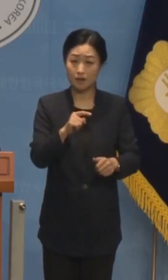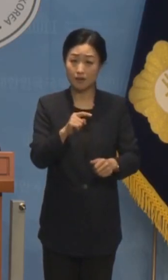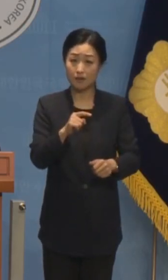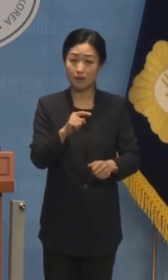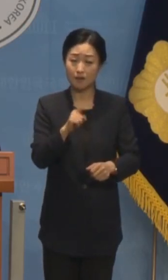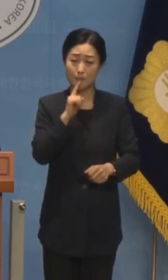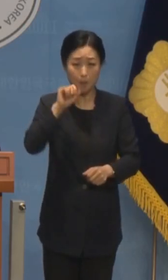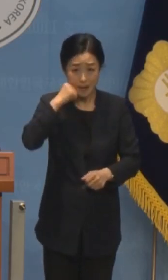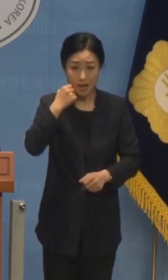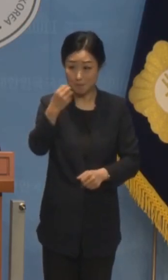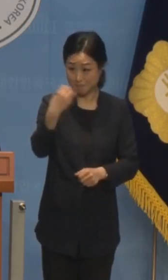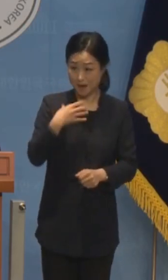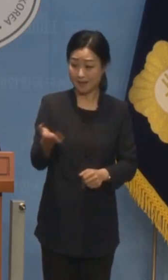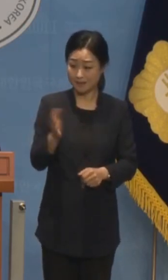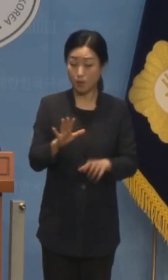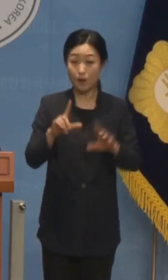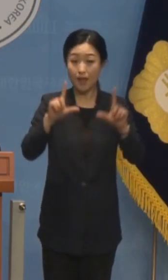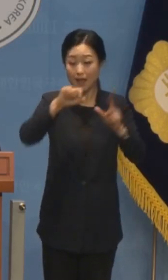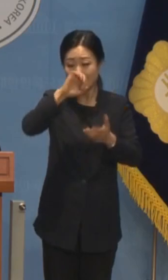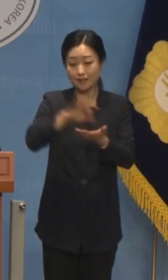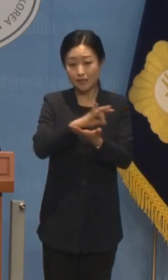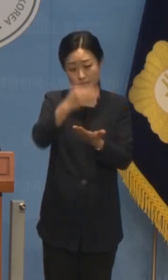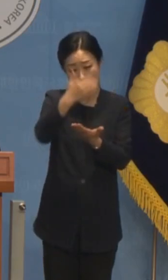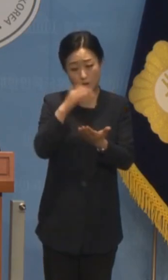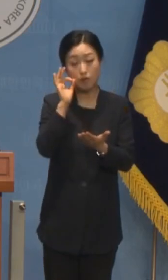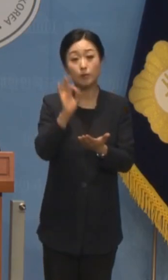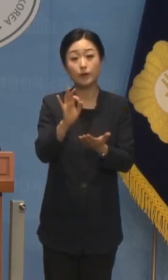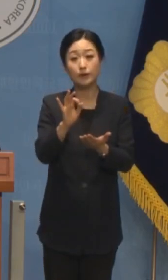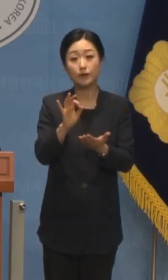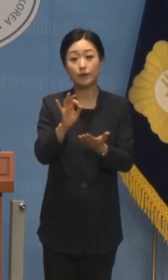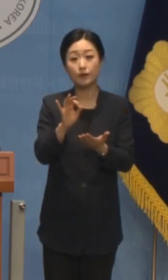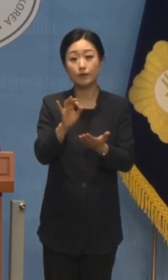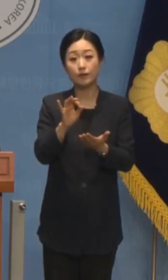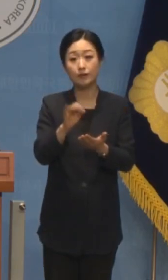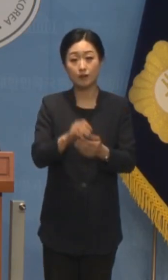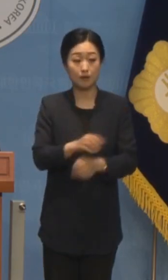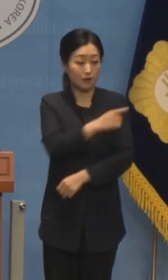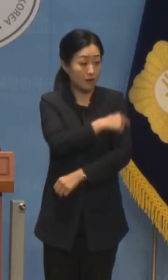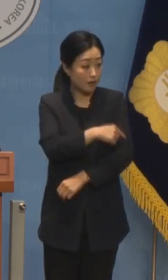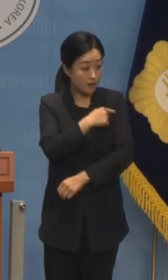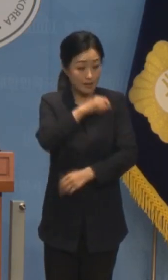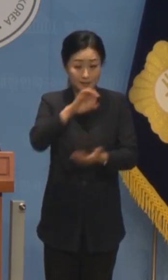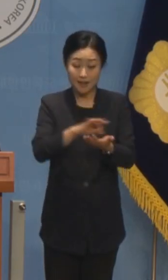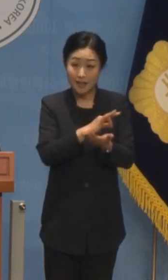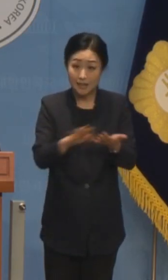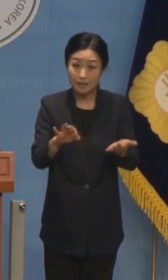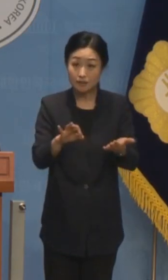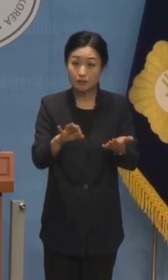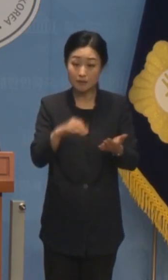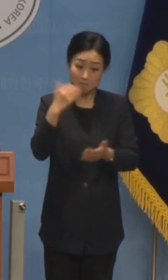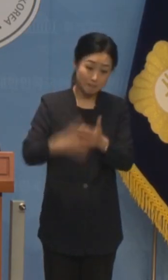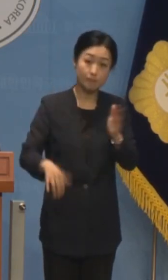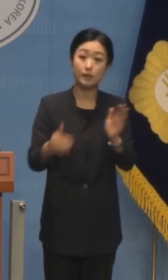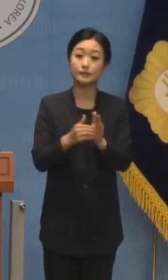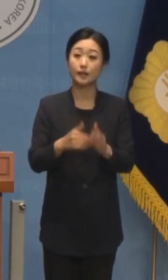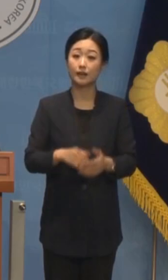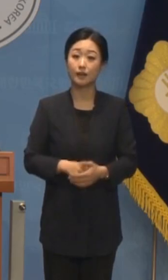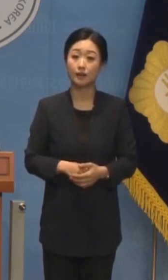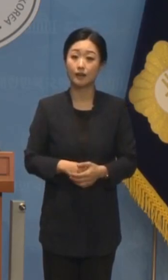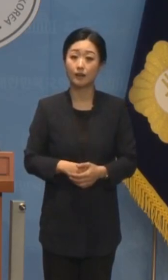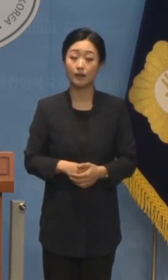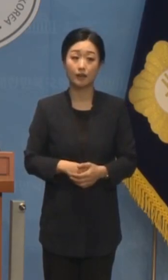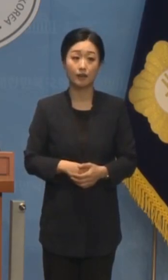주장했는데 금년도 제출한 예산 안에서 초급간부 예산을 상당부분 삭감했습니다